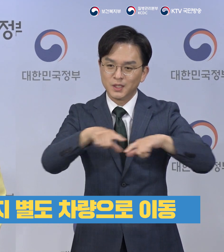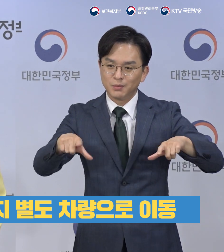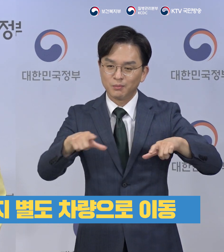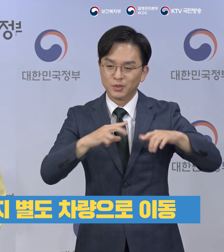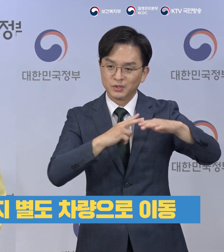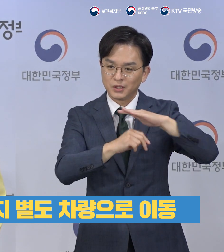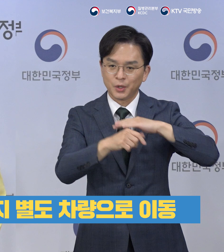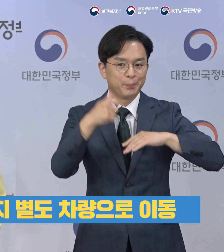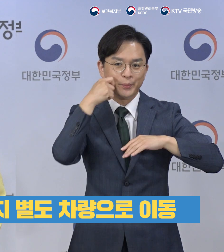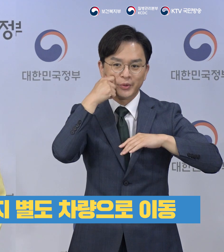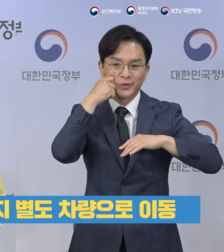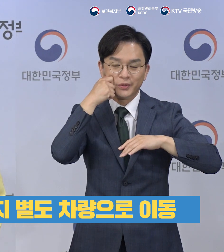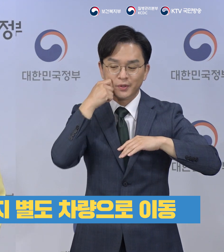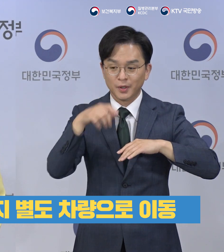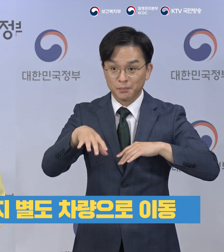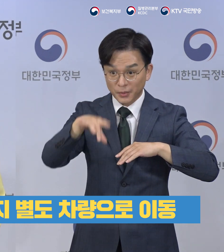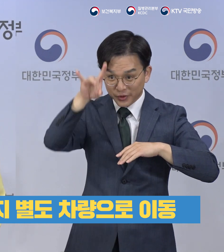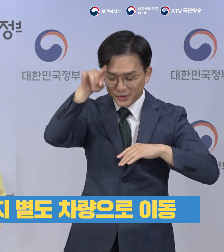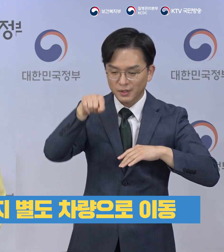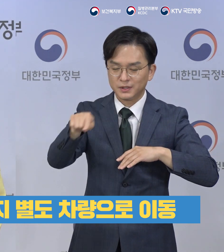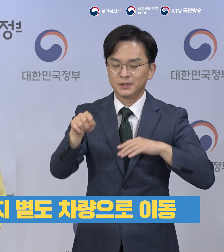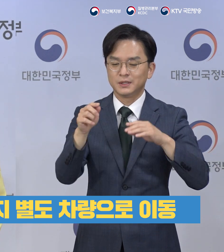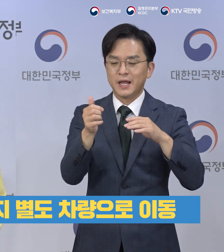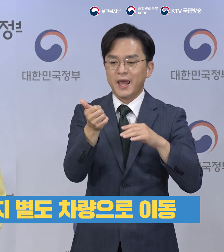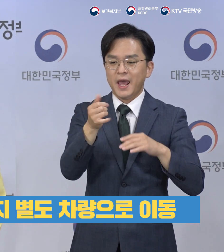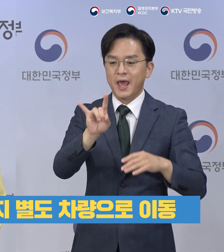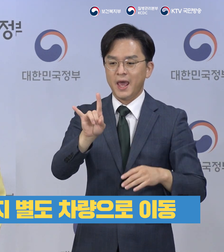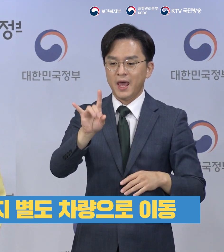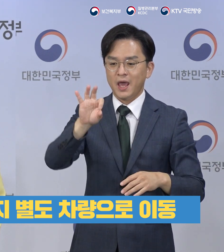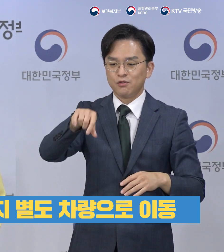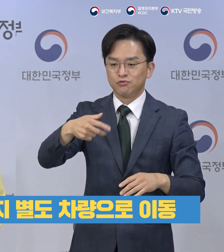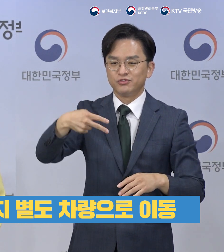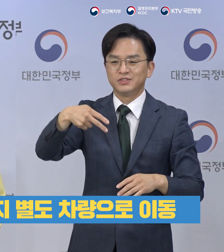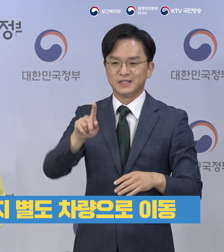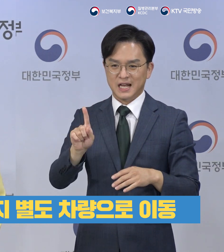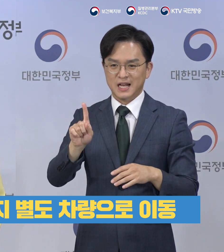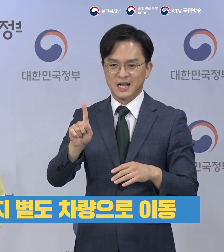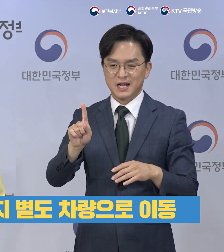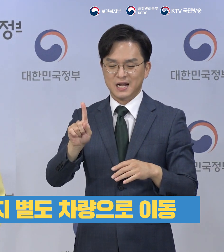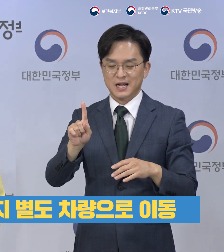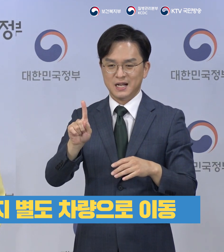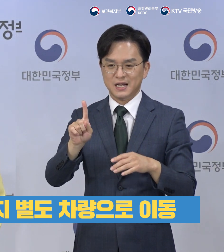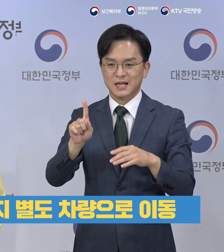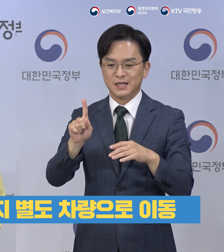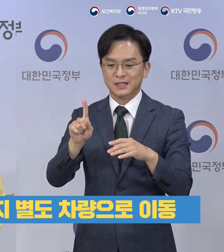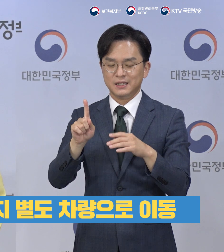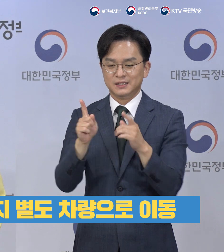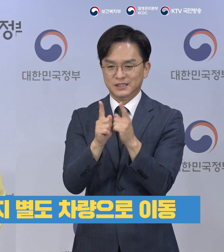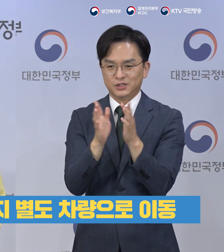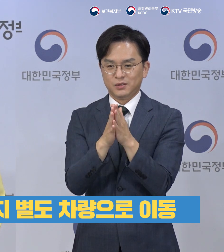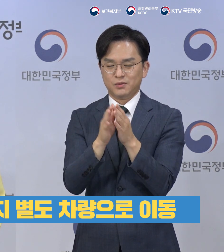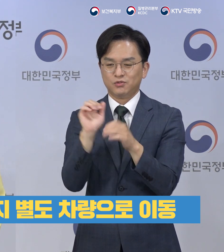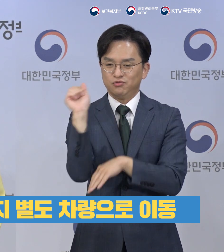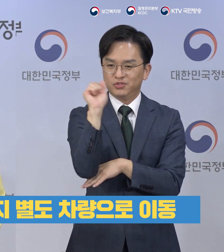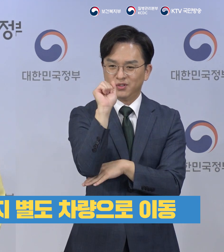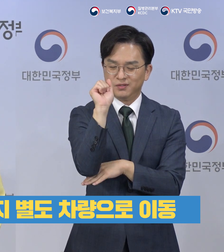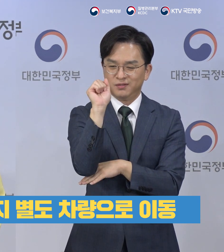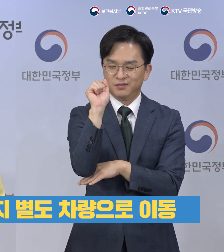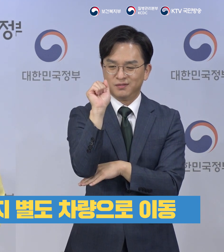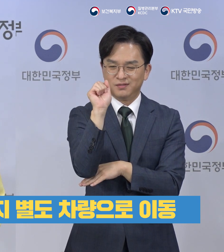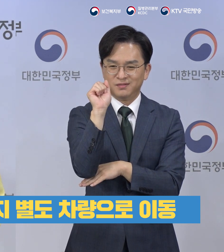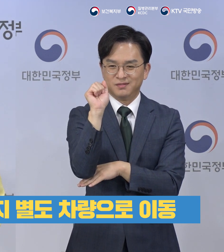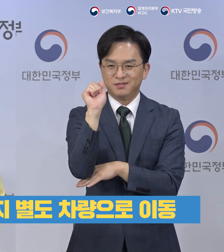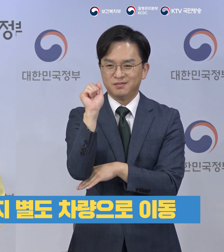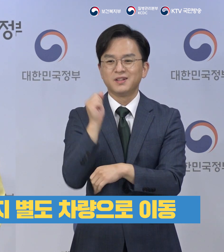격리장소까지 선사와 대리점이 대중교통수단을 이용하지 않고 각자 확보한 자동차를 가지고 이동하도록 되어